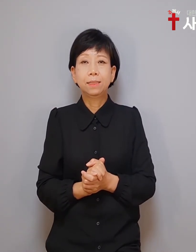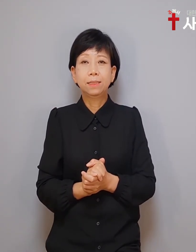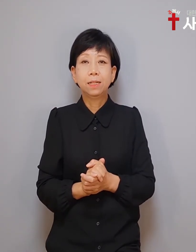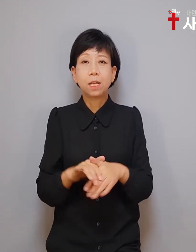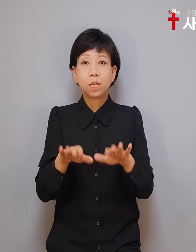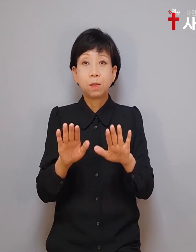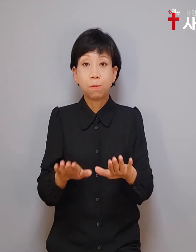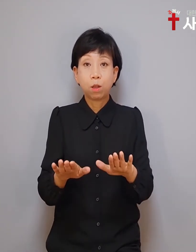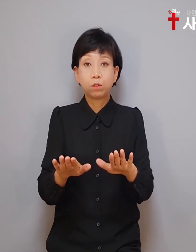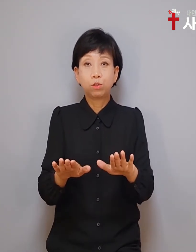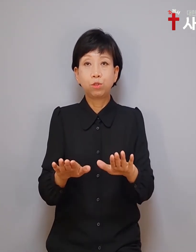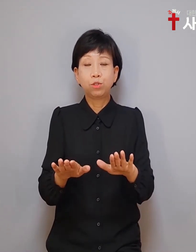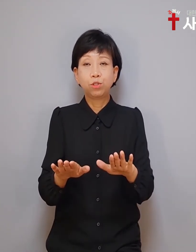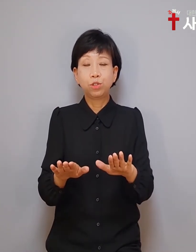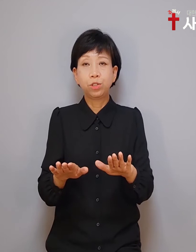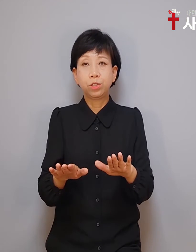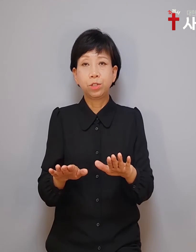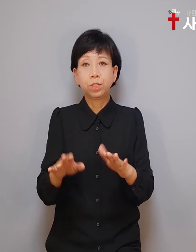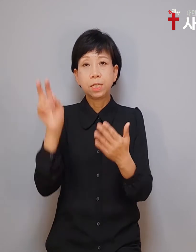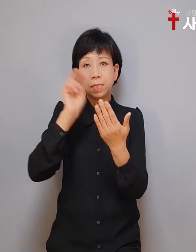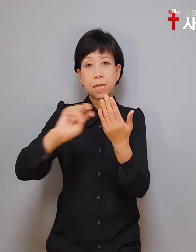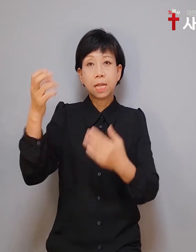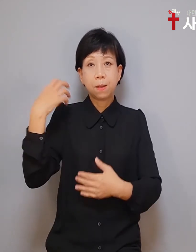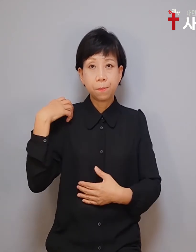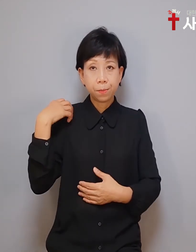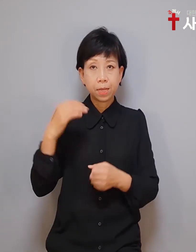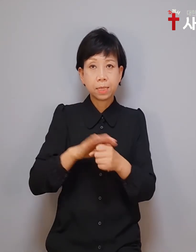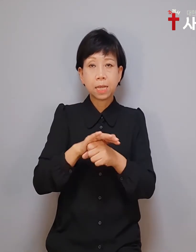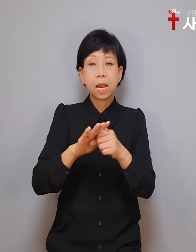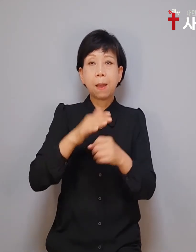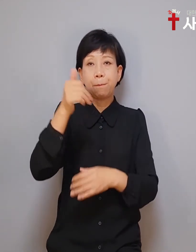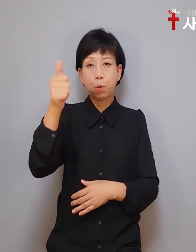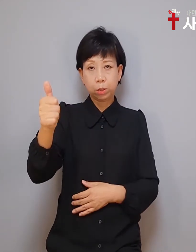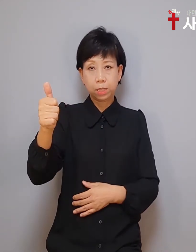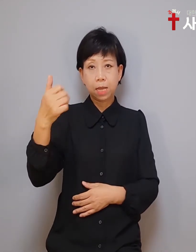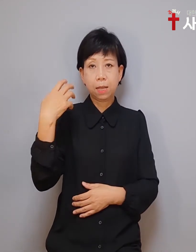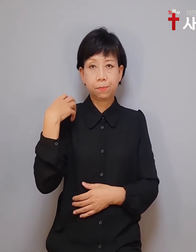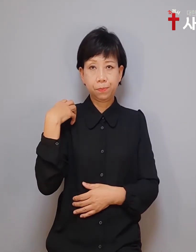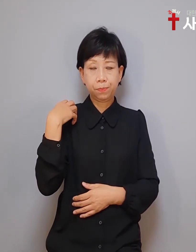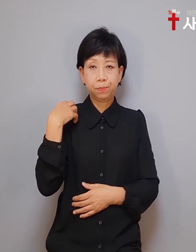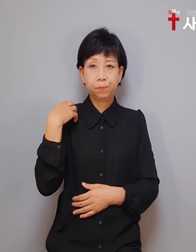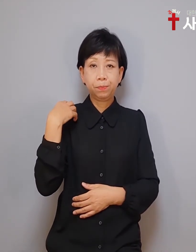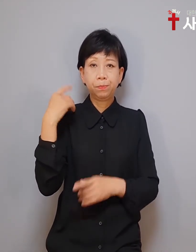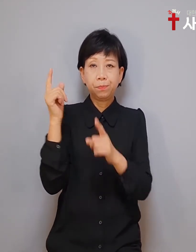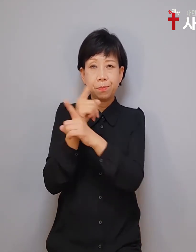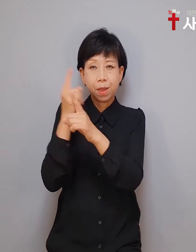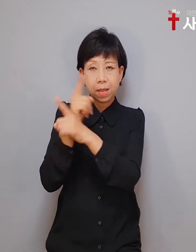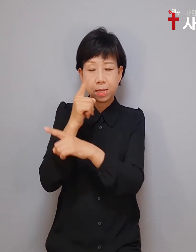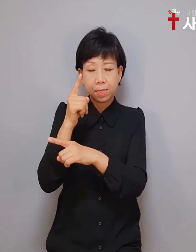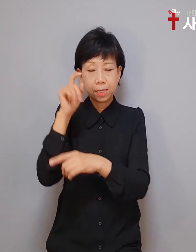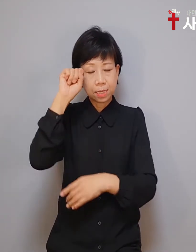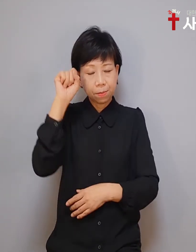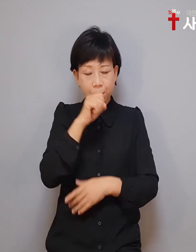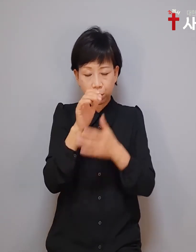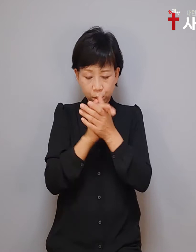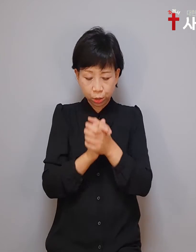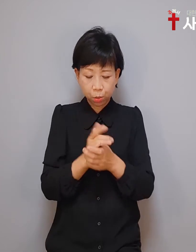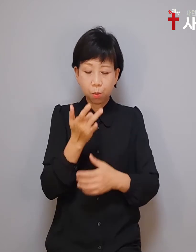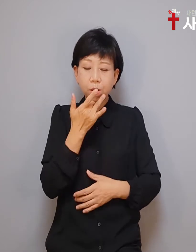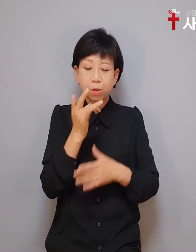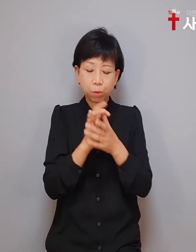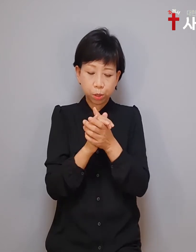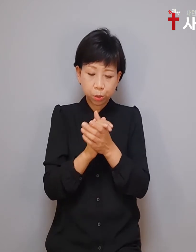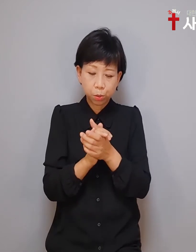이번 주간 콰이어는 사랑 목자입니다. 매일 새벽 기도회와 화요기도, 목요 전도에